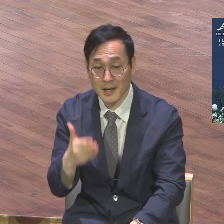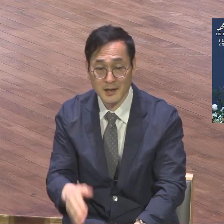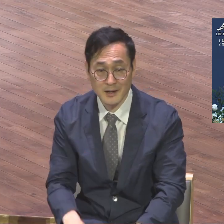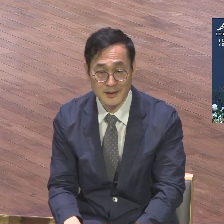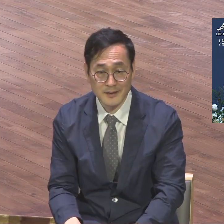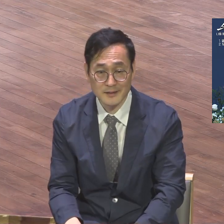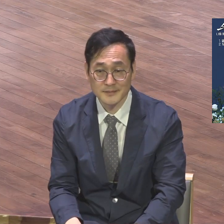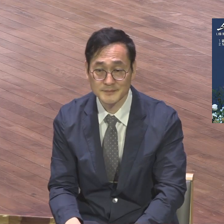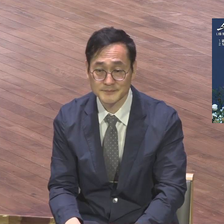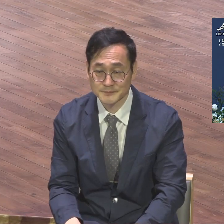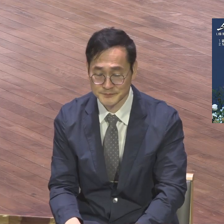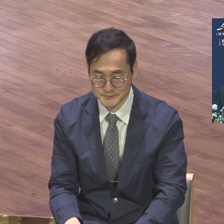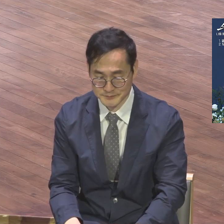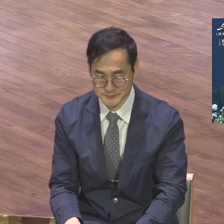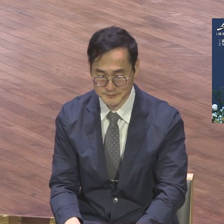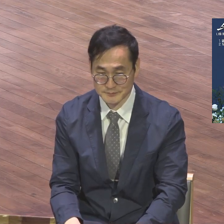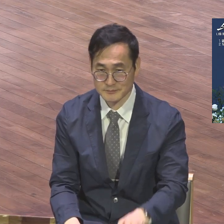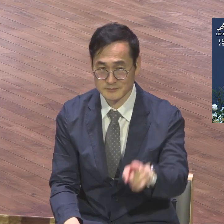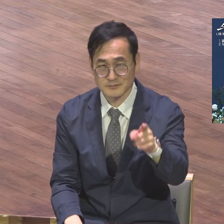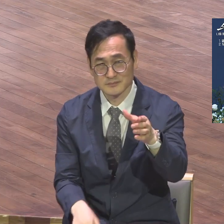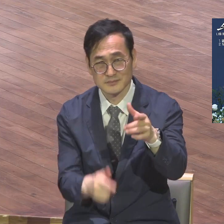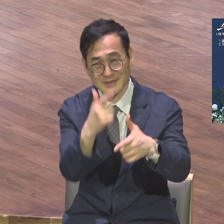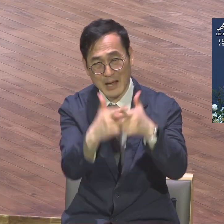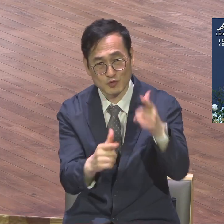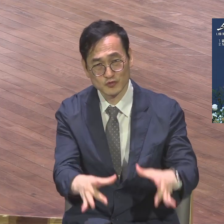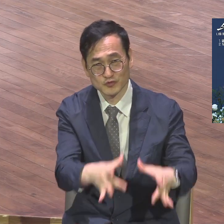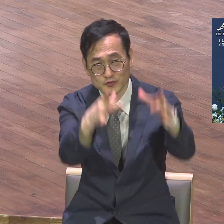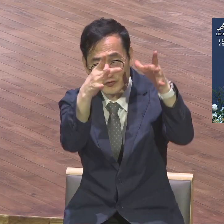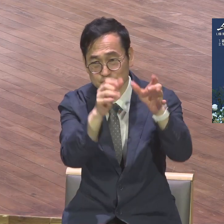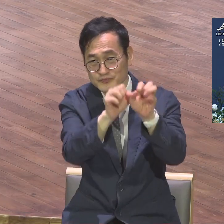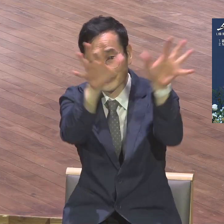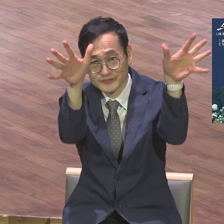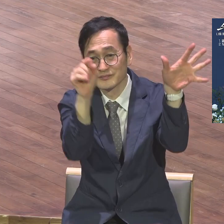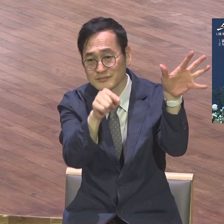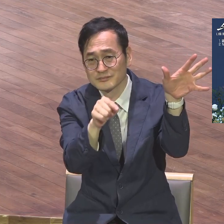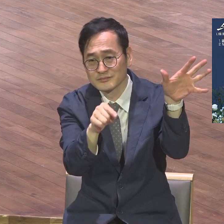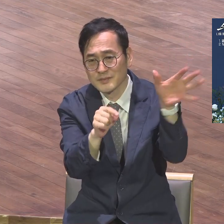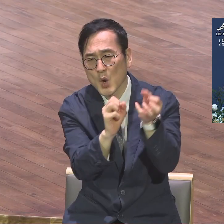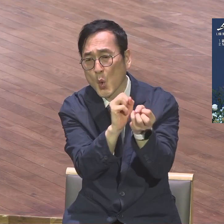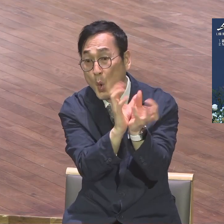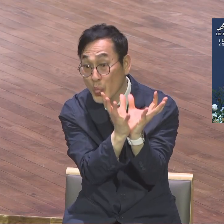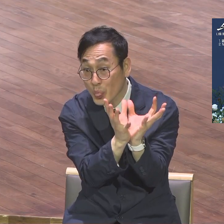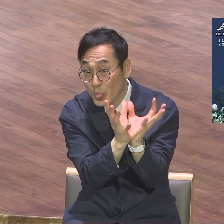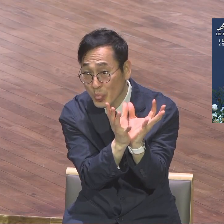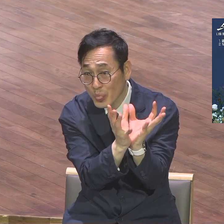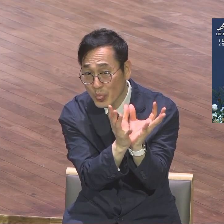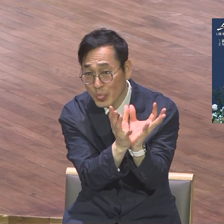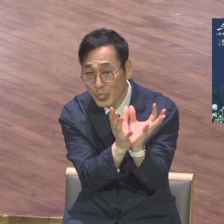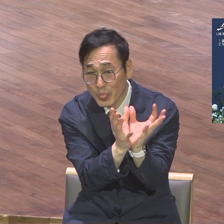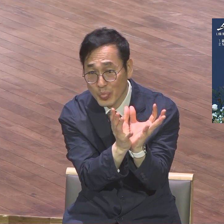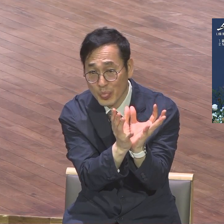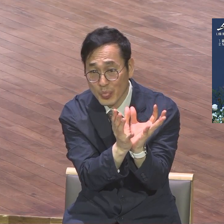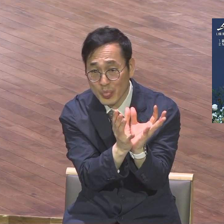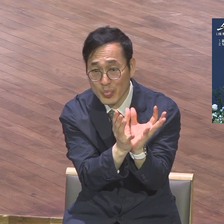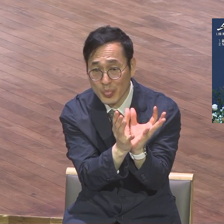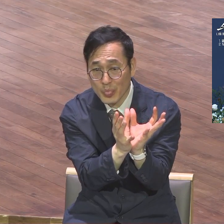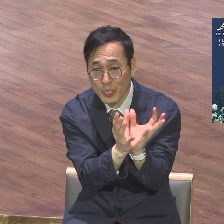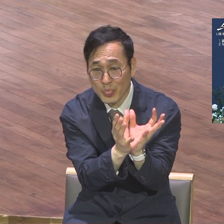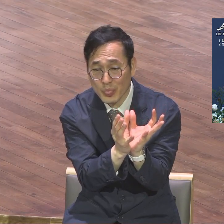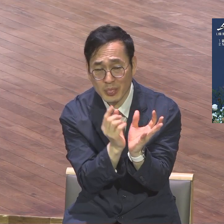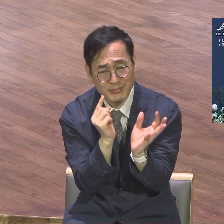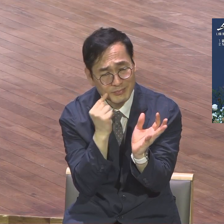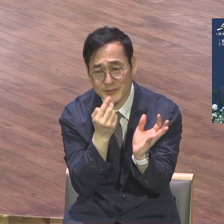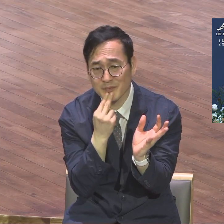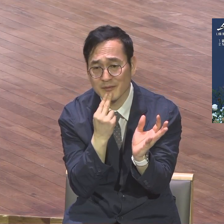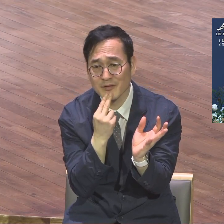나오는 이 무화과 나무는 꽃이 아름답거나 볼품 있는 나무가